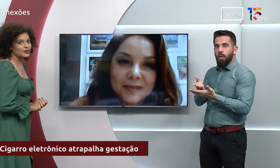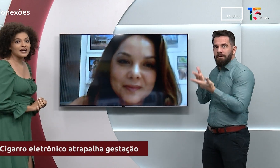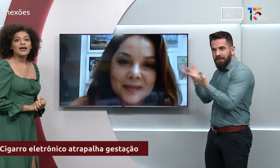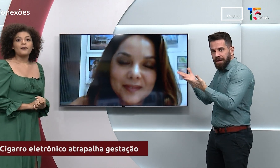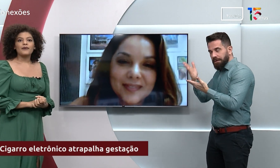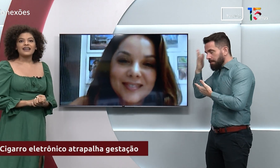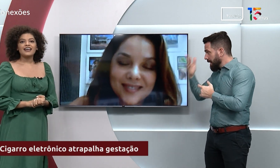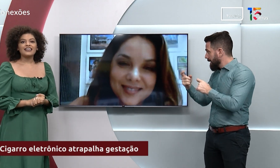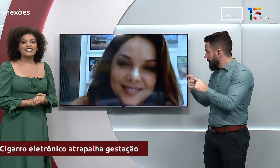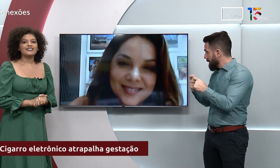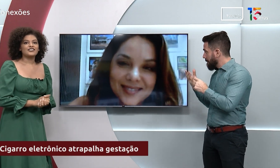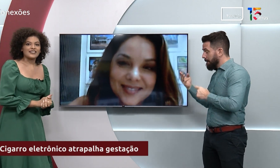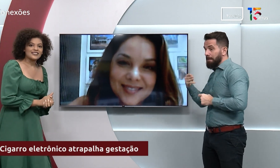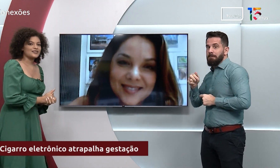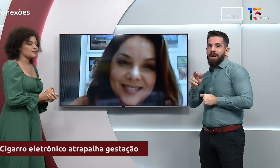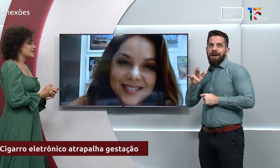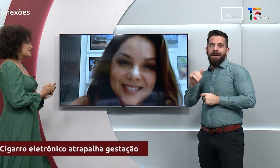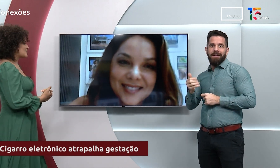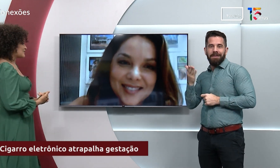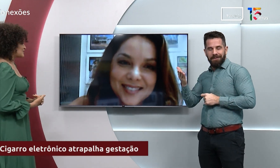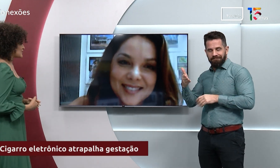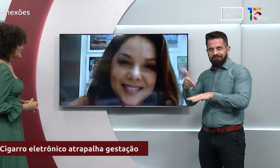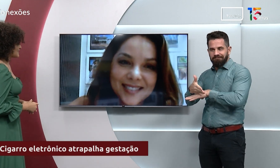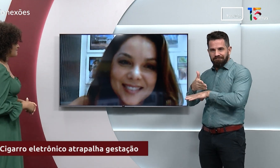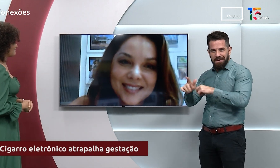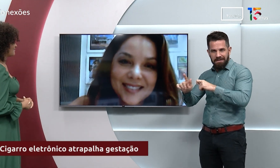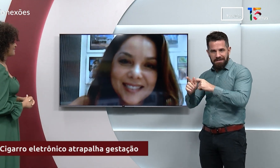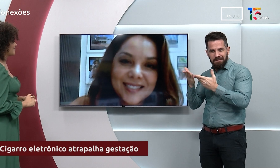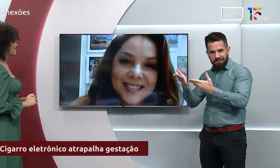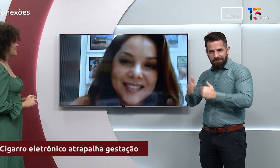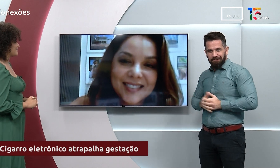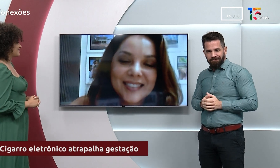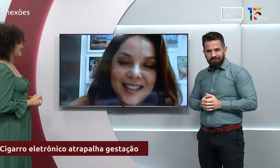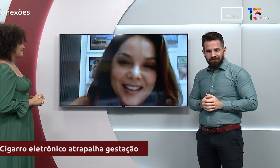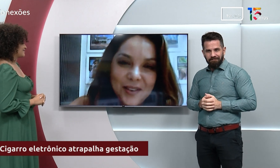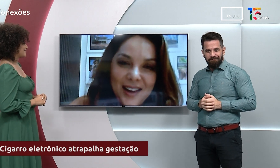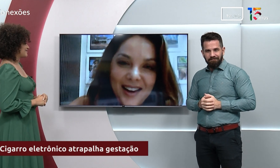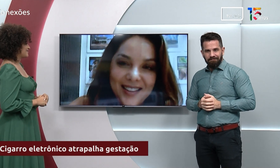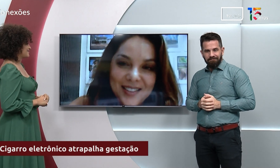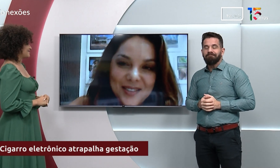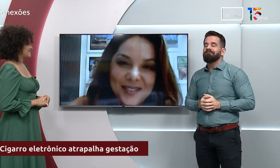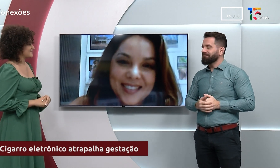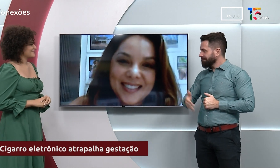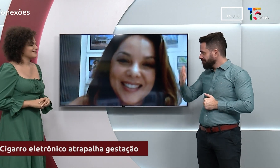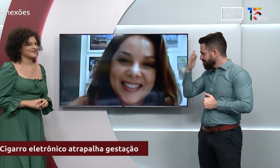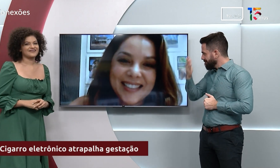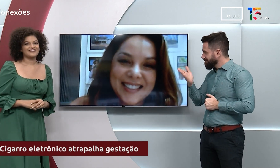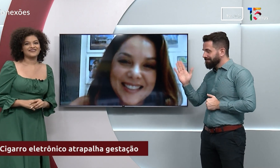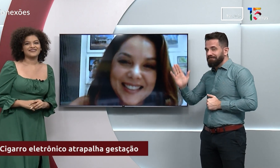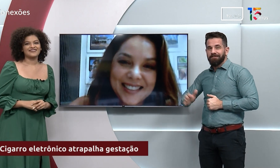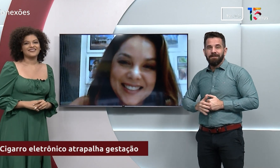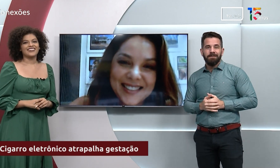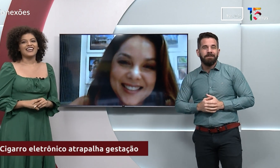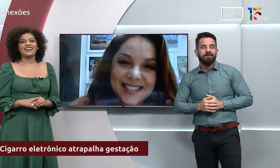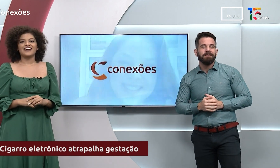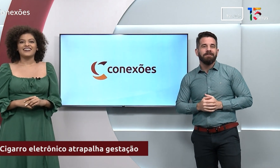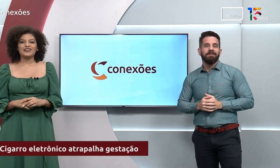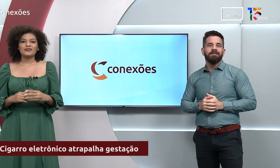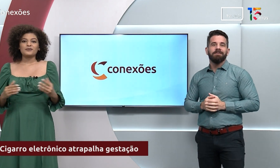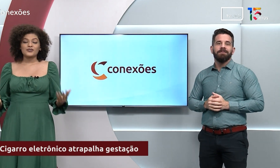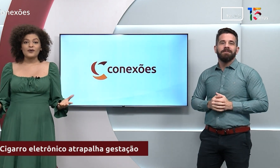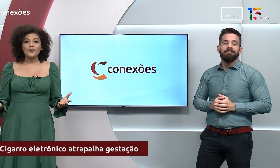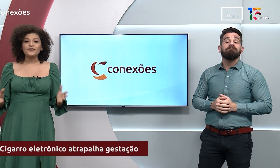participação. Infelizmente, nosso tempo aqui é muito curtinho para falar sobre esse assunto que é tão importante, mas a gente agradece o seu tempo e, por favor,